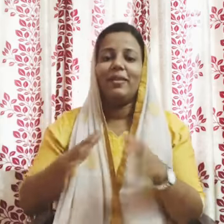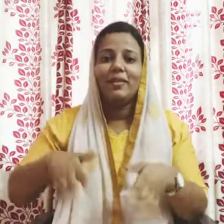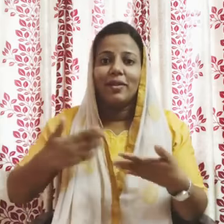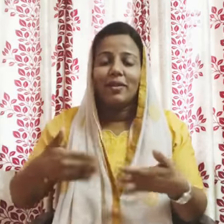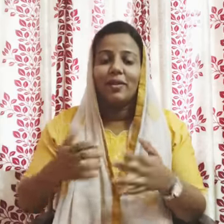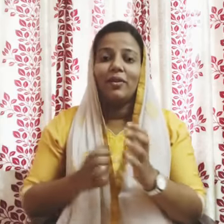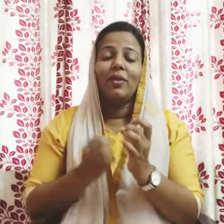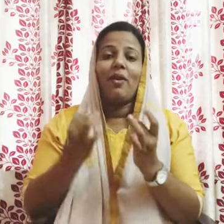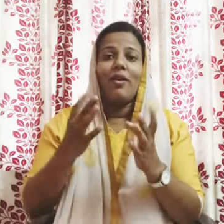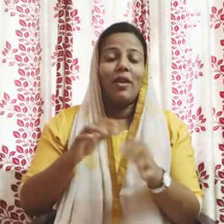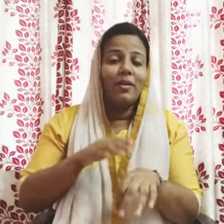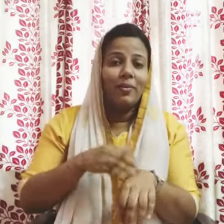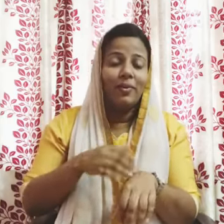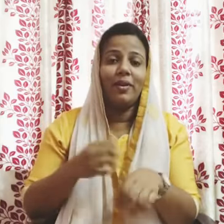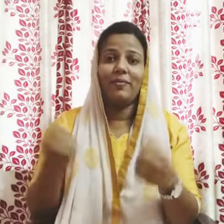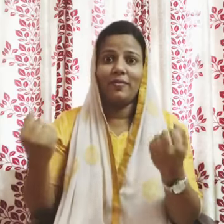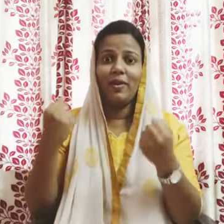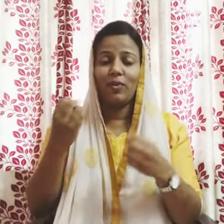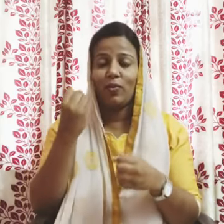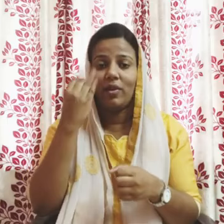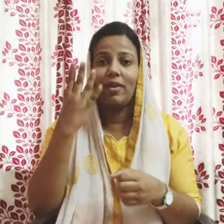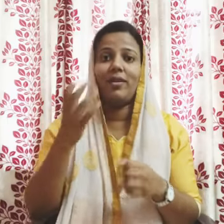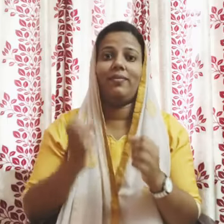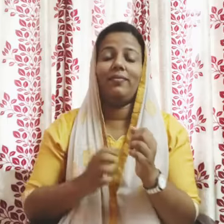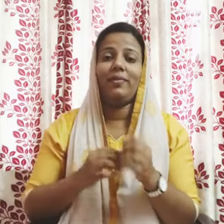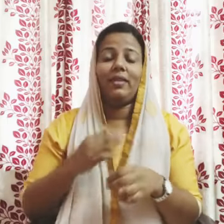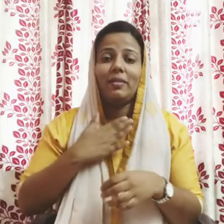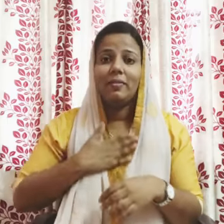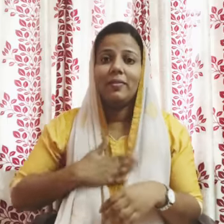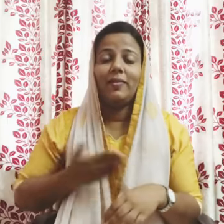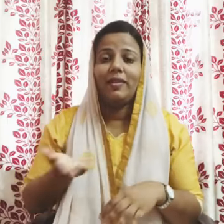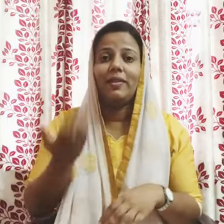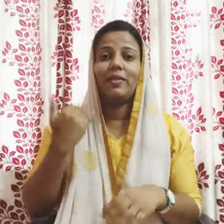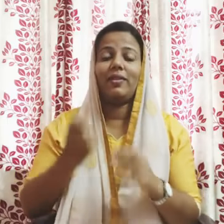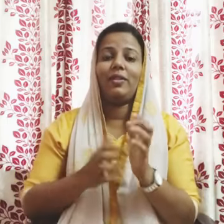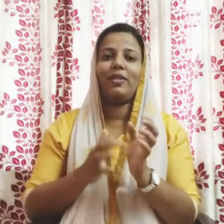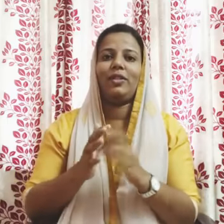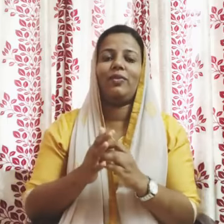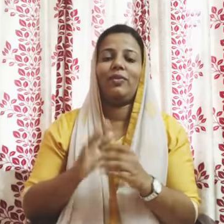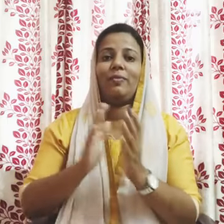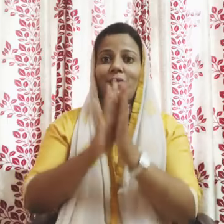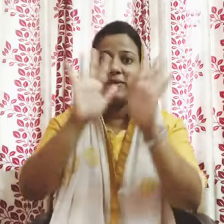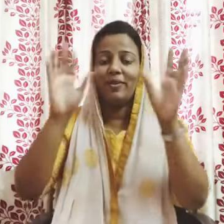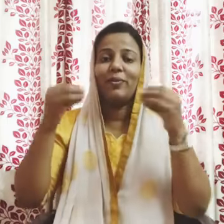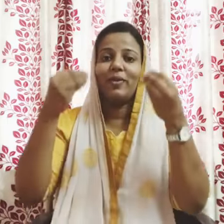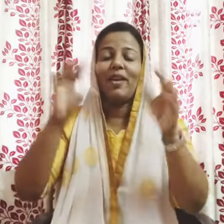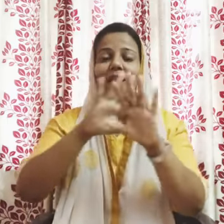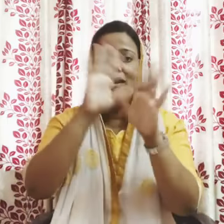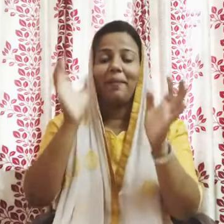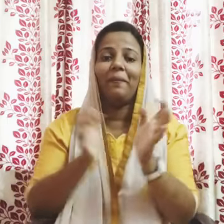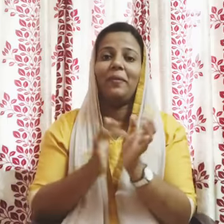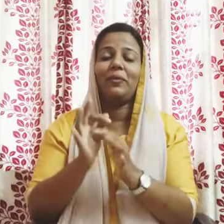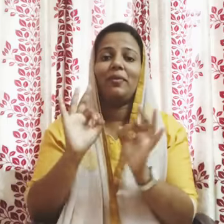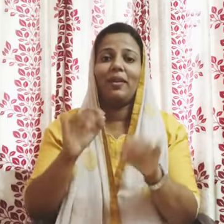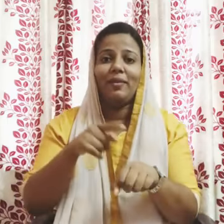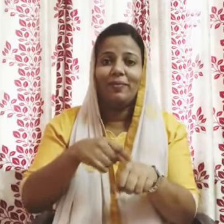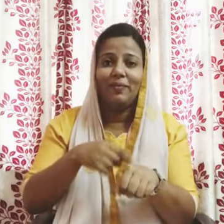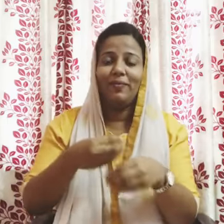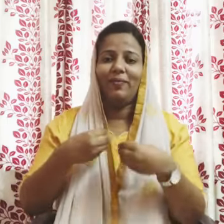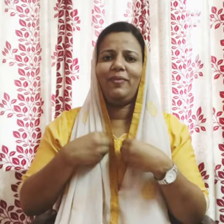പ്രഭാതത്തിൽ സന്തോഷത്തോടെ ഉണരുവാൻ, ആരോഗ്യത്തോടെ ഉണരുവാൻ, സ്വസ്ഥതയോടെ ഉണർന്ന് കർത്താവിനെ മഹത്വം കരയേറ്റുവാൻ കർത്താവ് തന്ന അവസരത്തിനായിട്ട് കർത്താവിന്